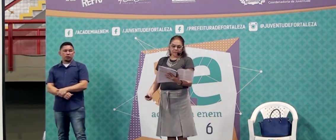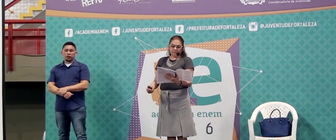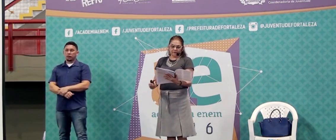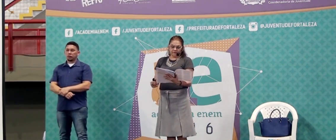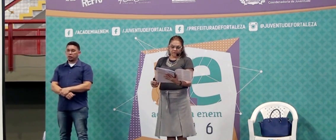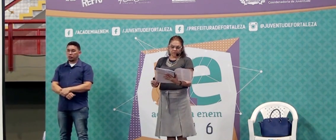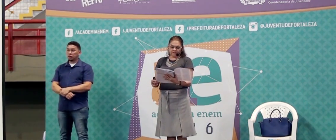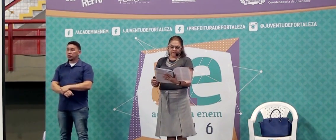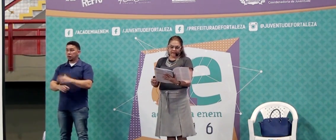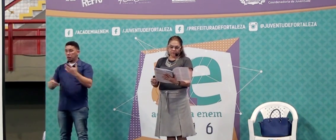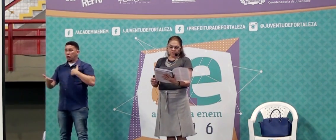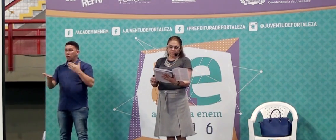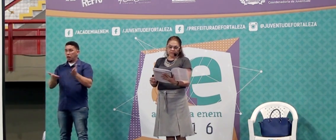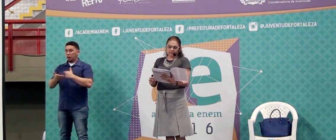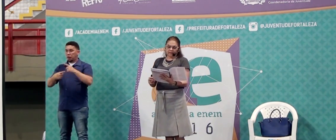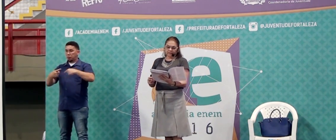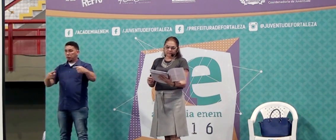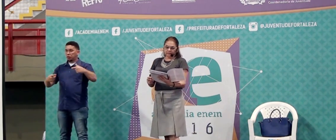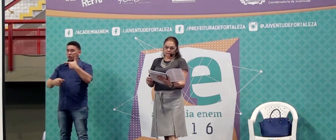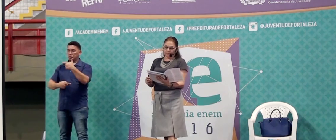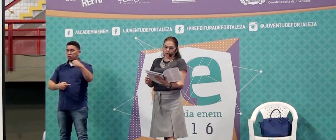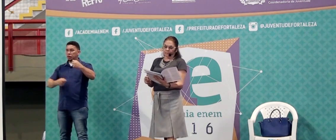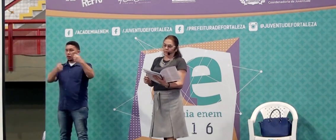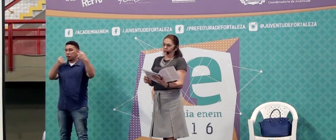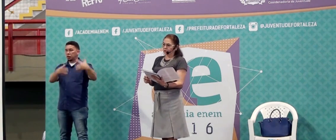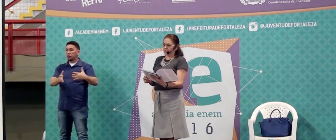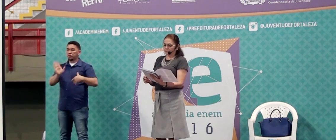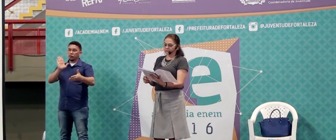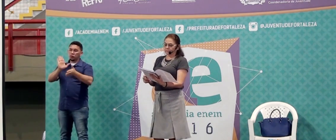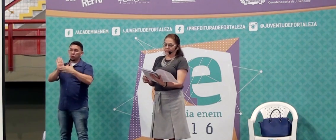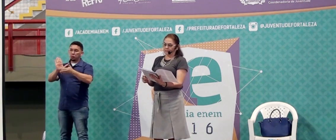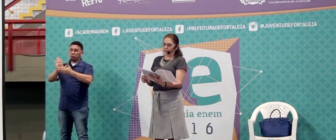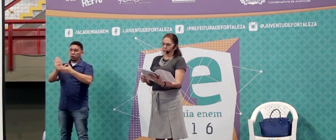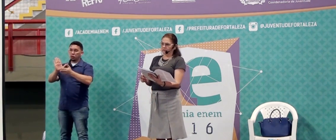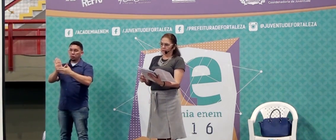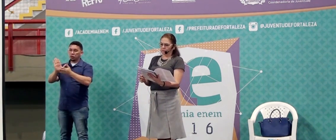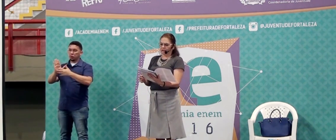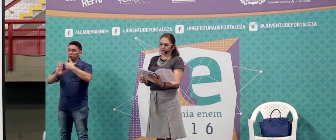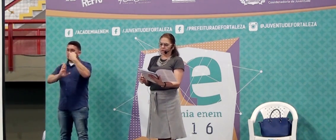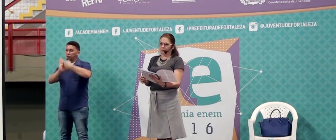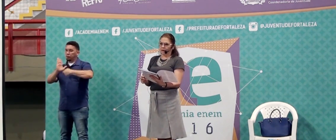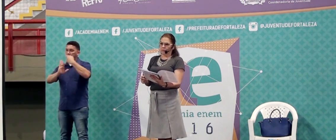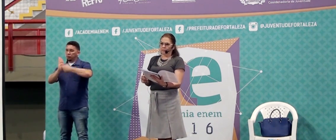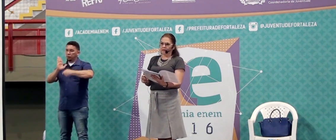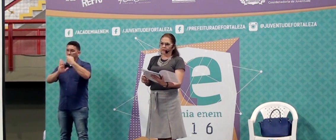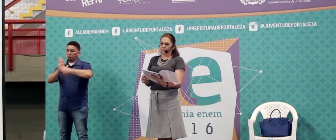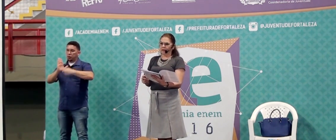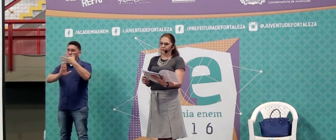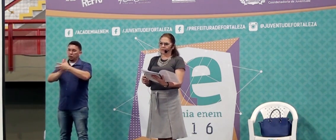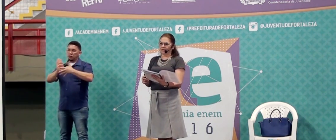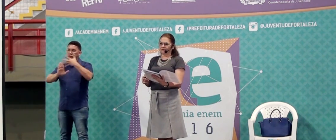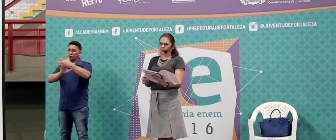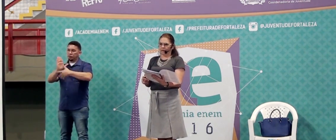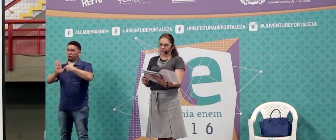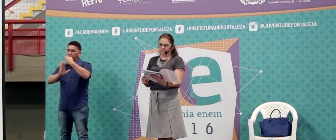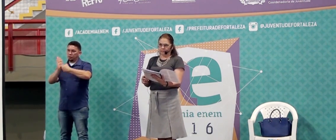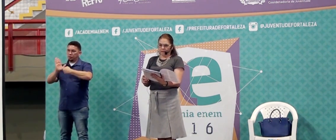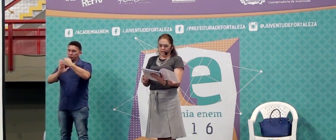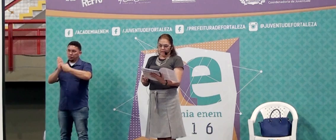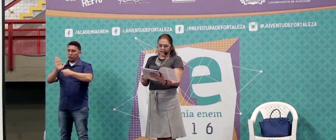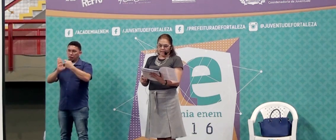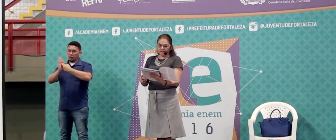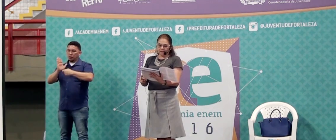Na página 27, tem assim, propostas para produção textual, bem no meio da